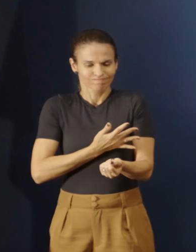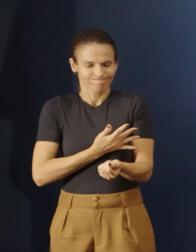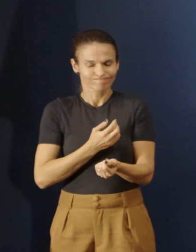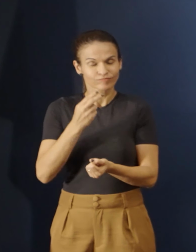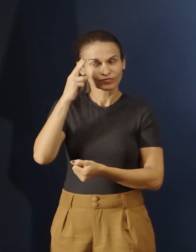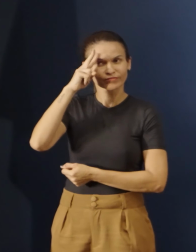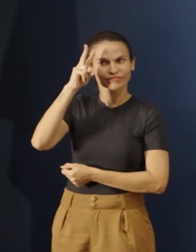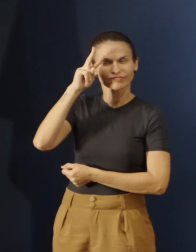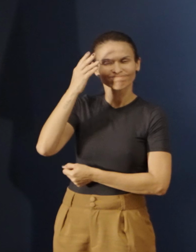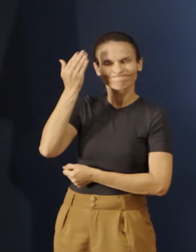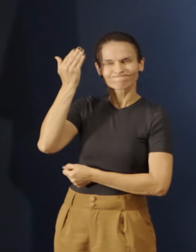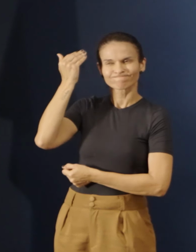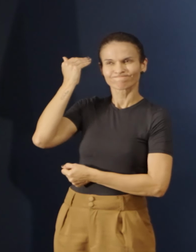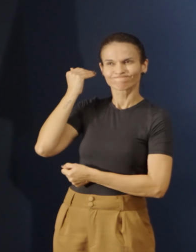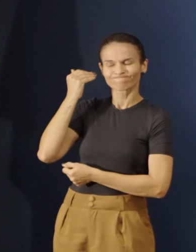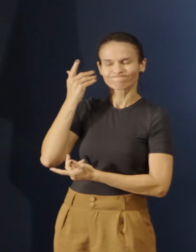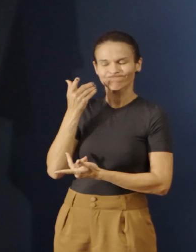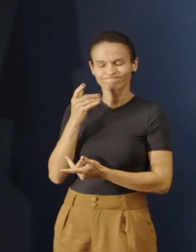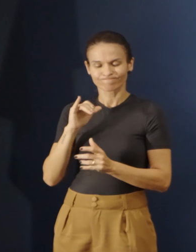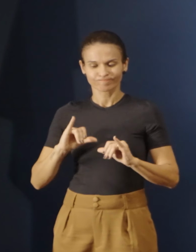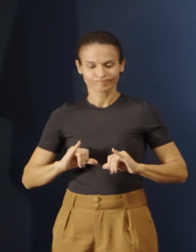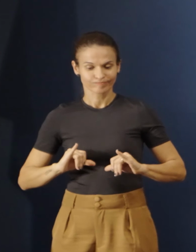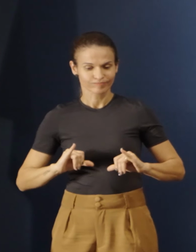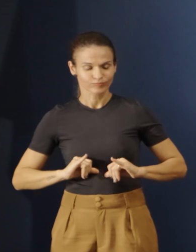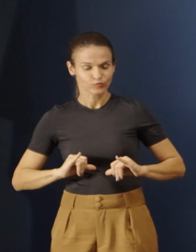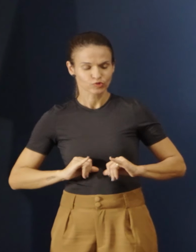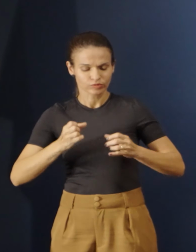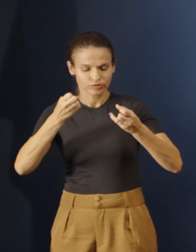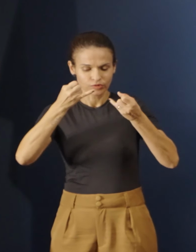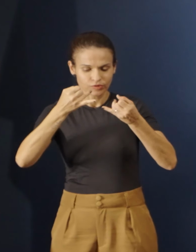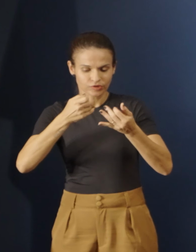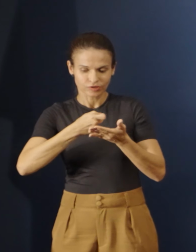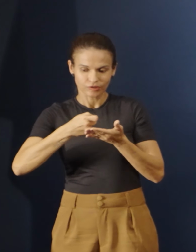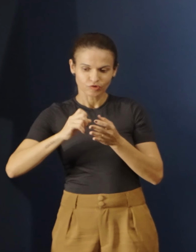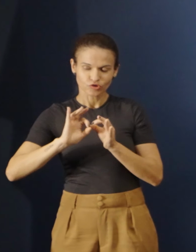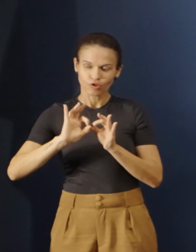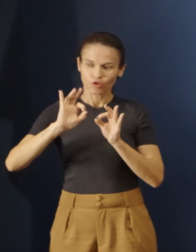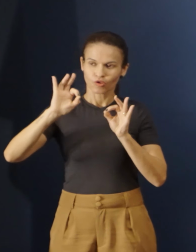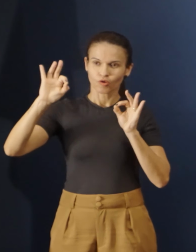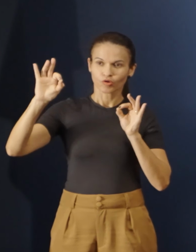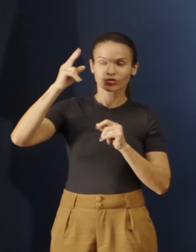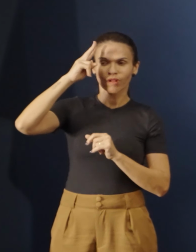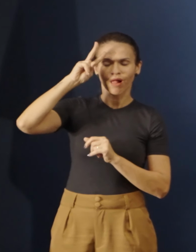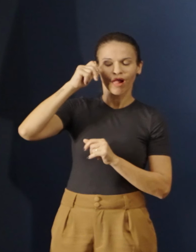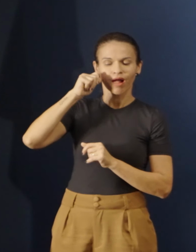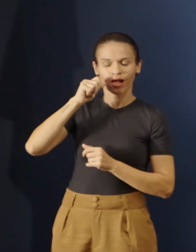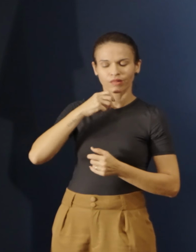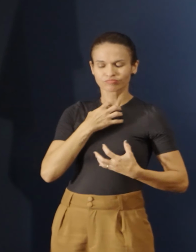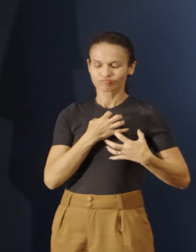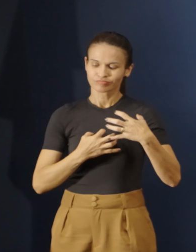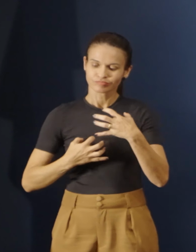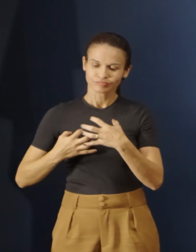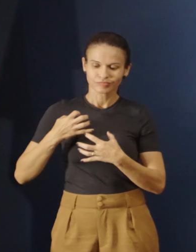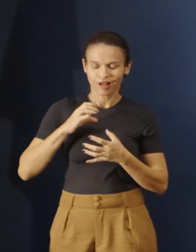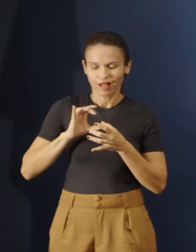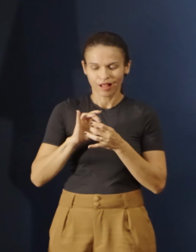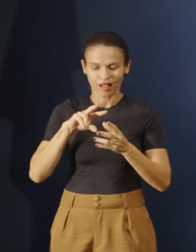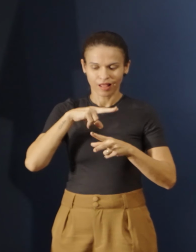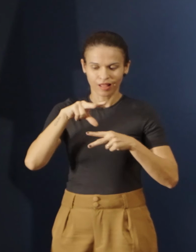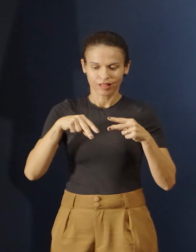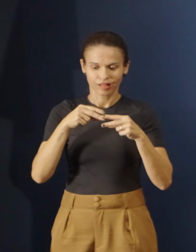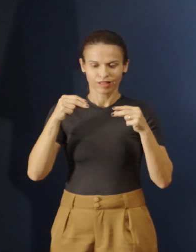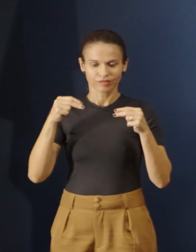traiçoeira, lembranças que nos pregam peças. Quando te escrevo de longe, retomo a menina inquieta, laços de fita e